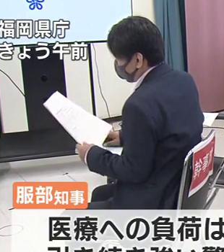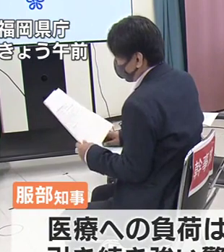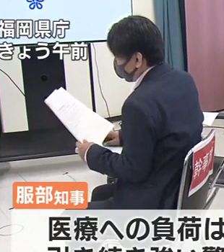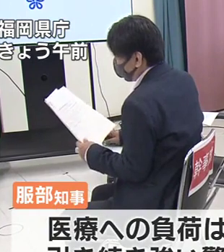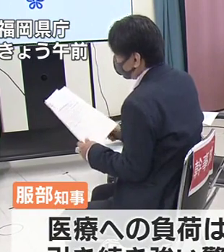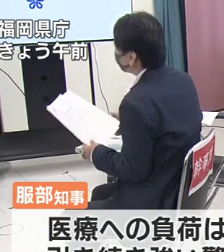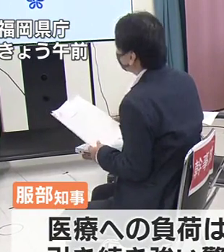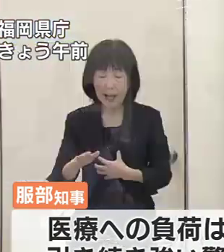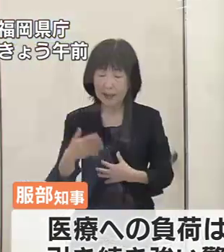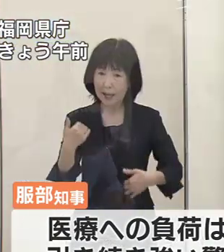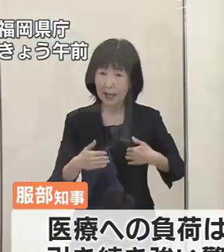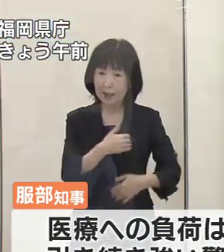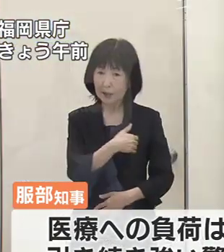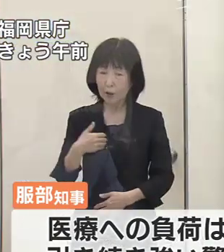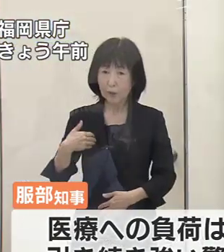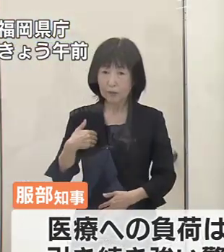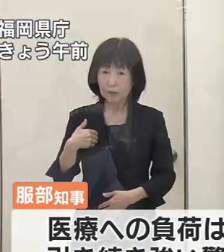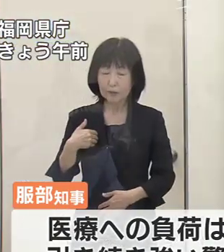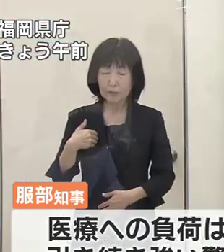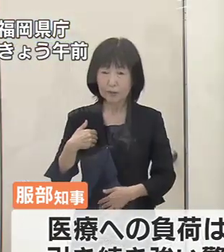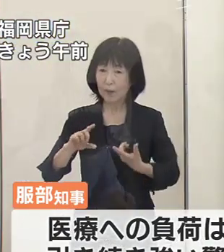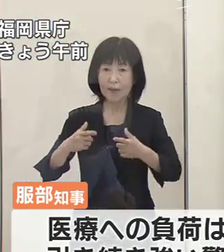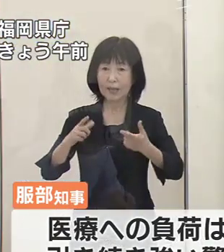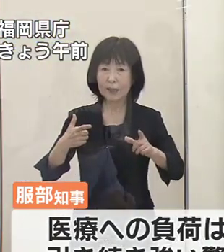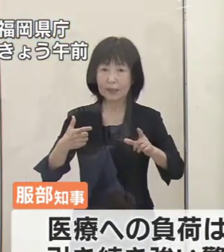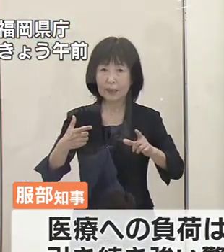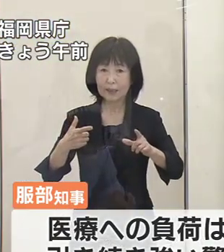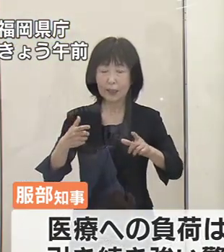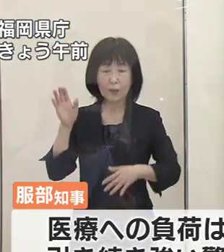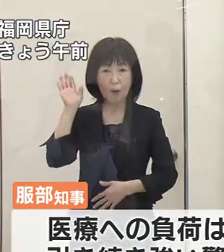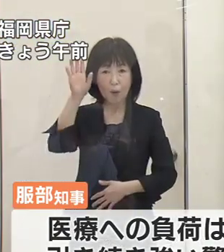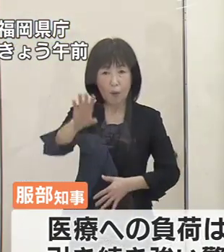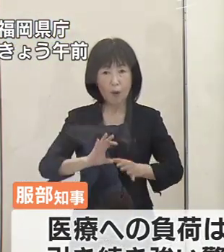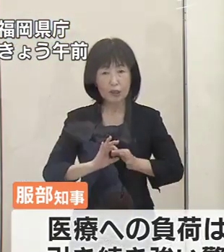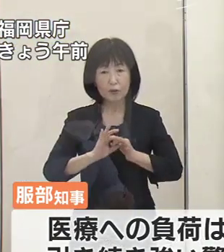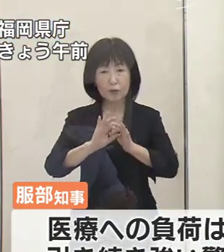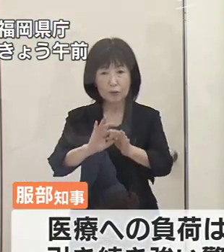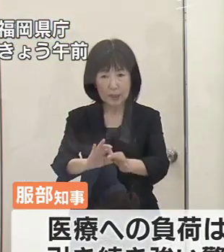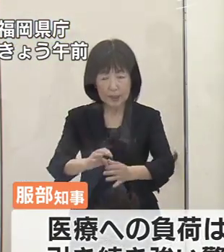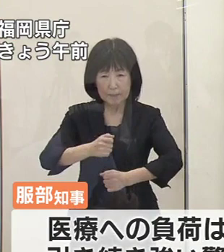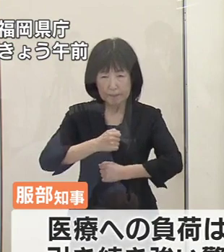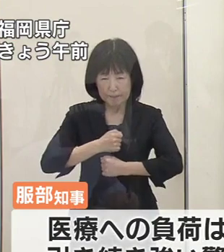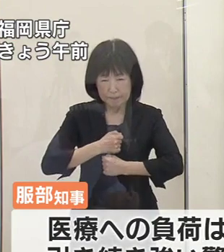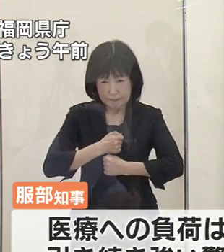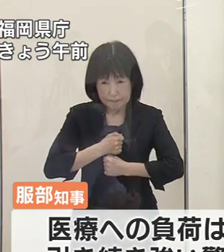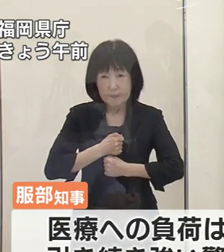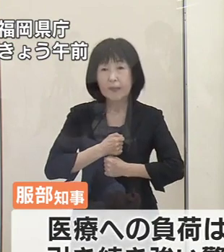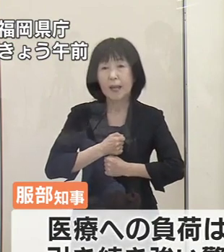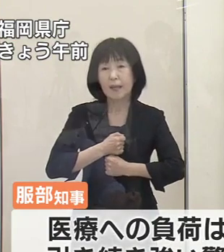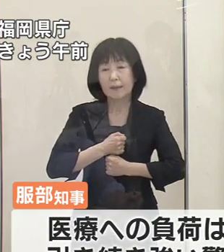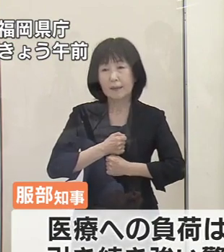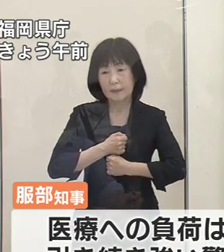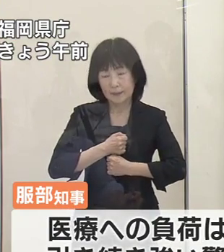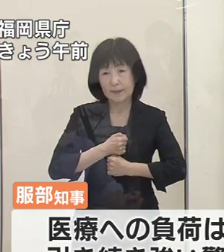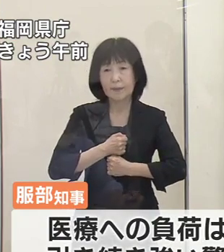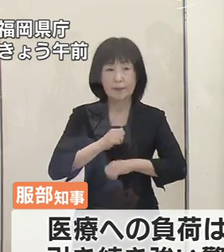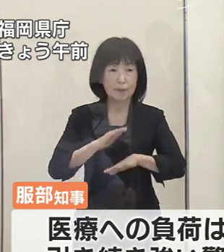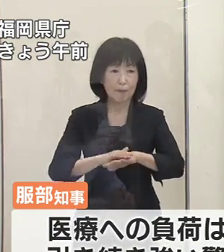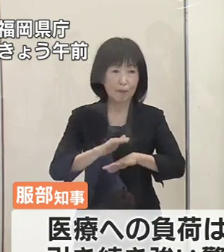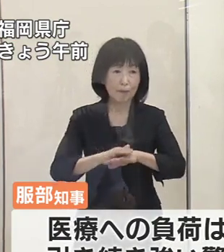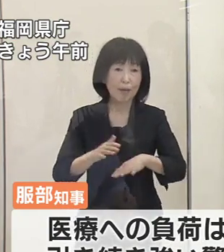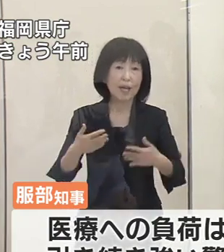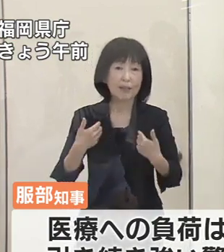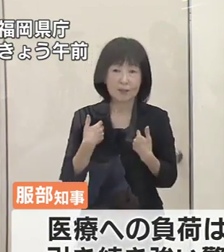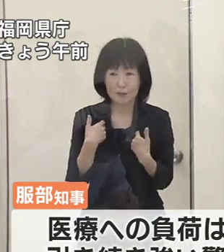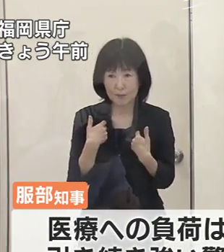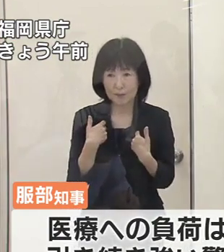パッドり知事はきょうの定例会見で医療への負荷は高い状況が続いているとして引き続き強い警戒感を